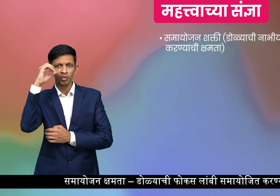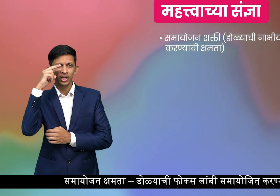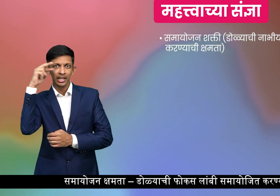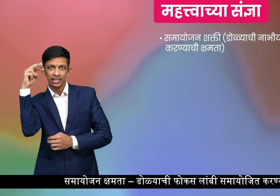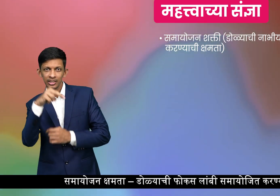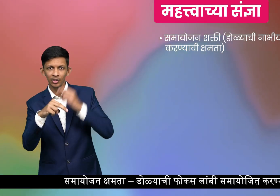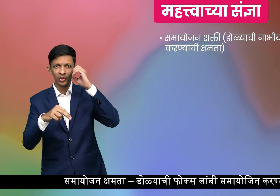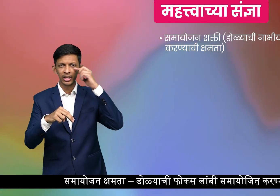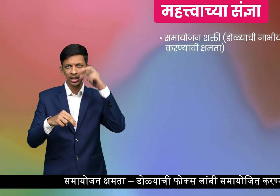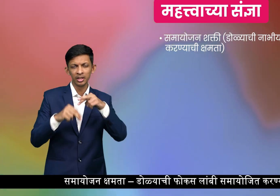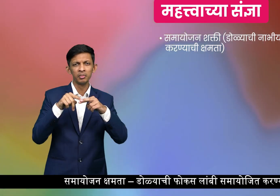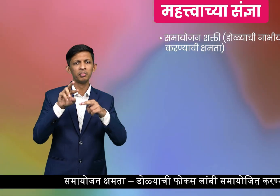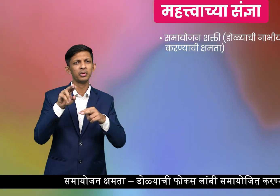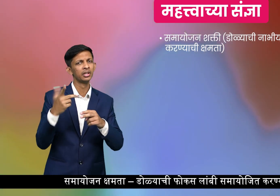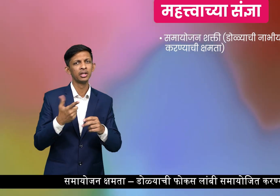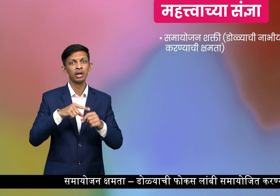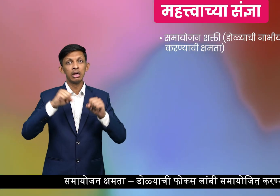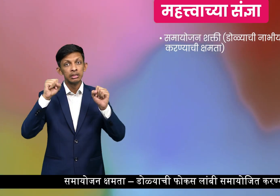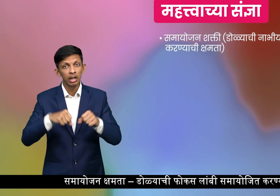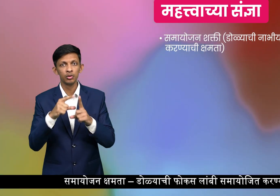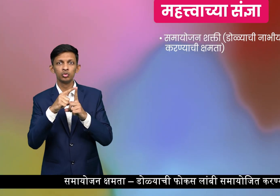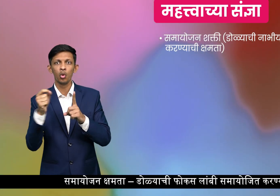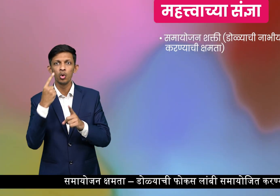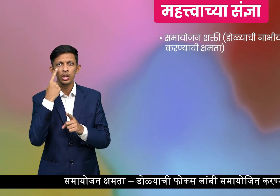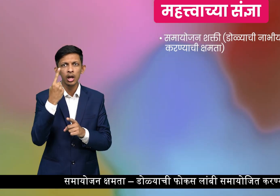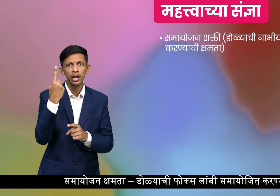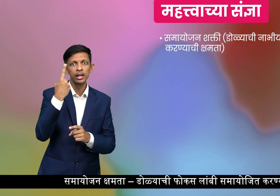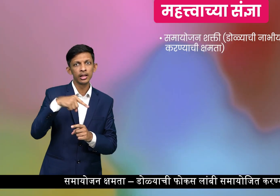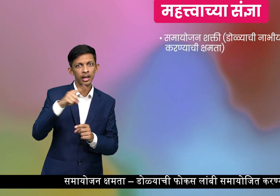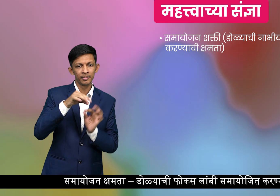समायोजन क्षमता, डोळ्यांची फोकस लांबी समायोजित करण्याची क्षमता.